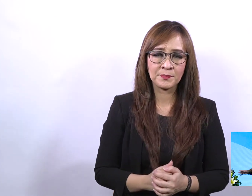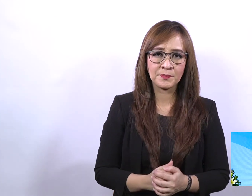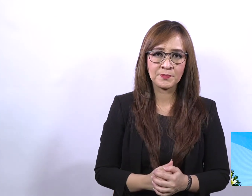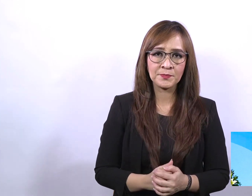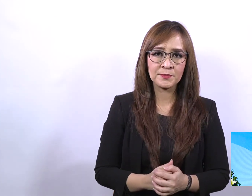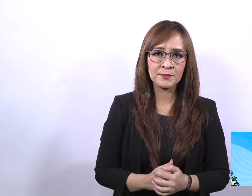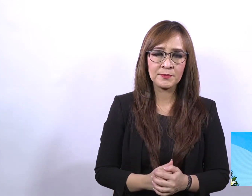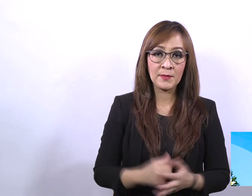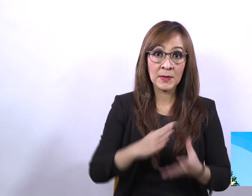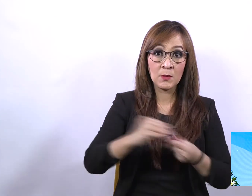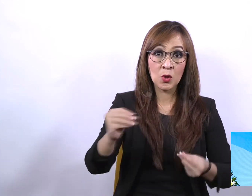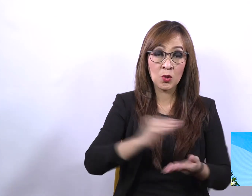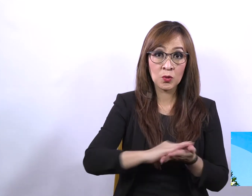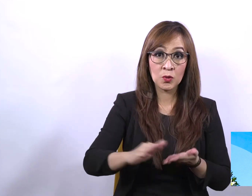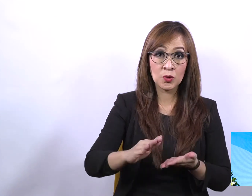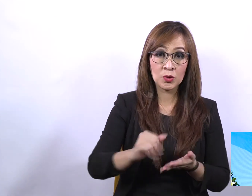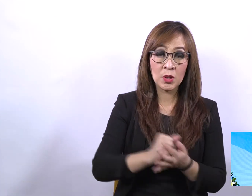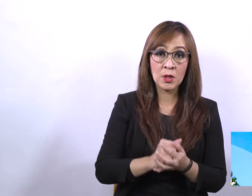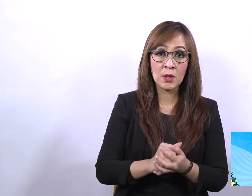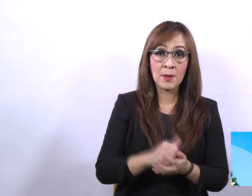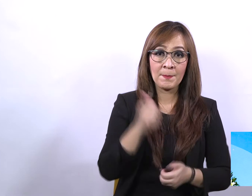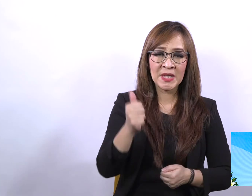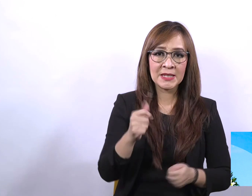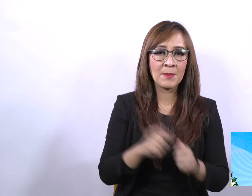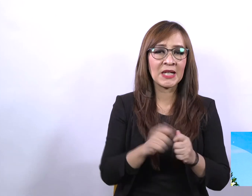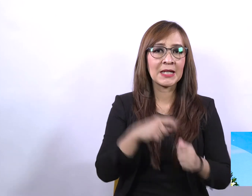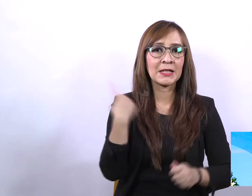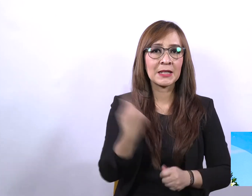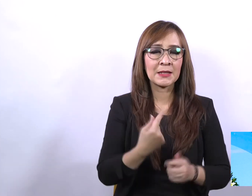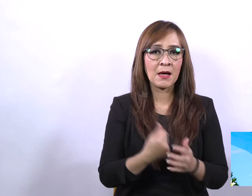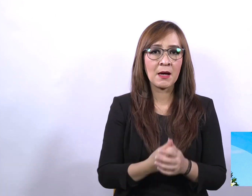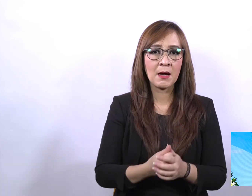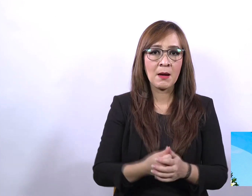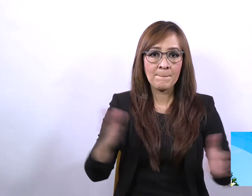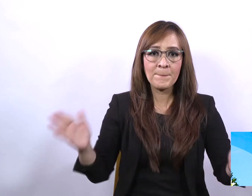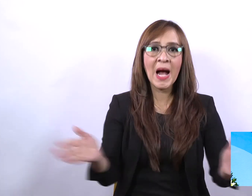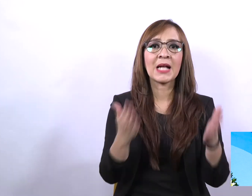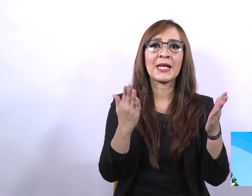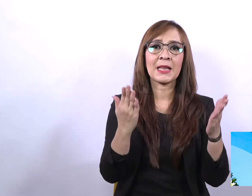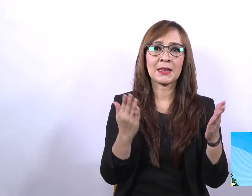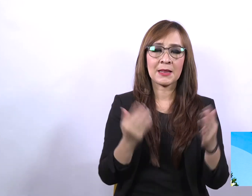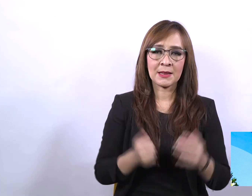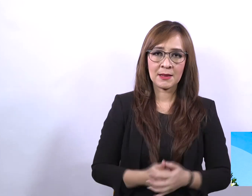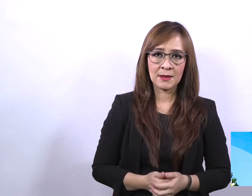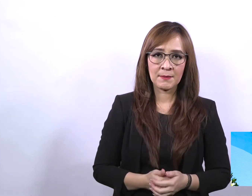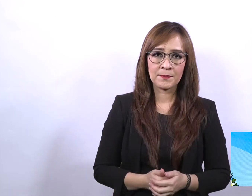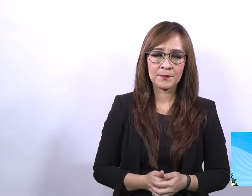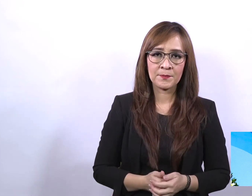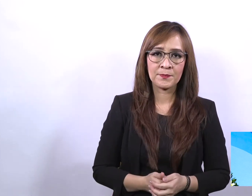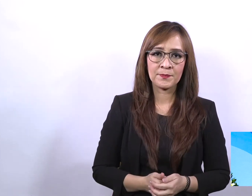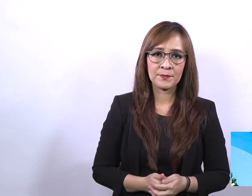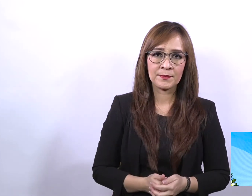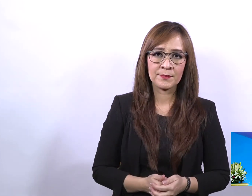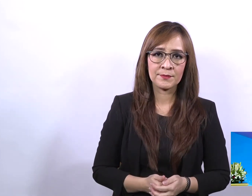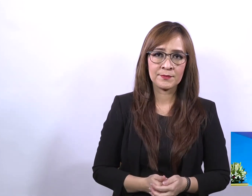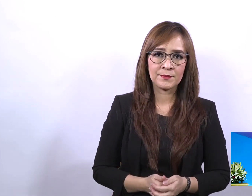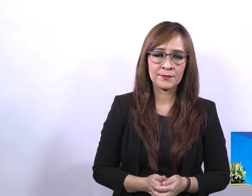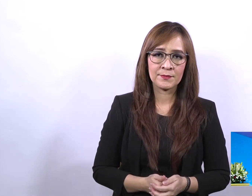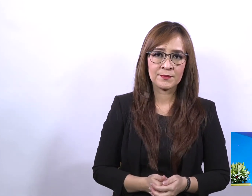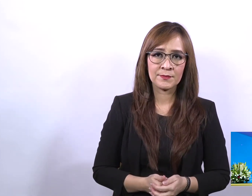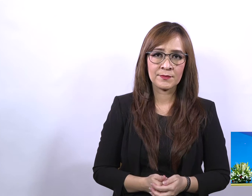dan berkata yang lama sudah berlalu yang baru Sudah terbit kita orang berontak Hai pakai selalu